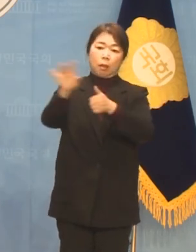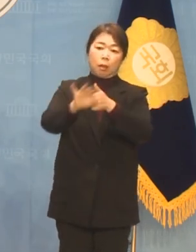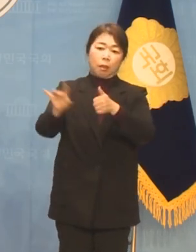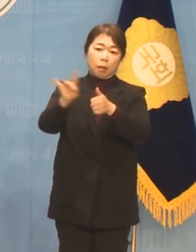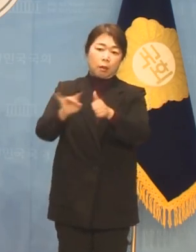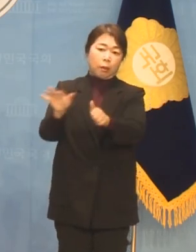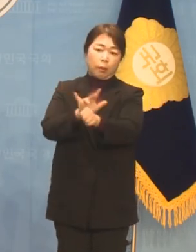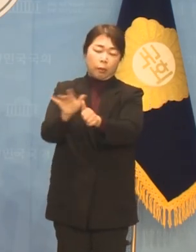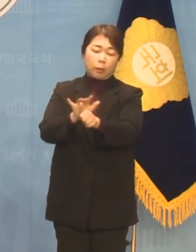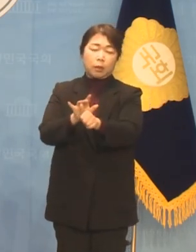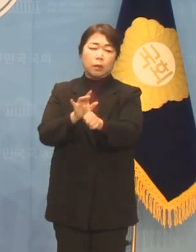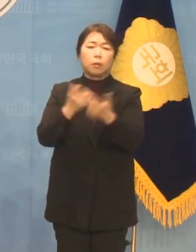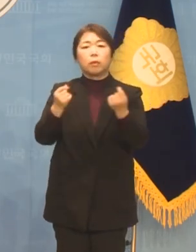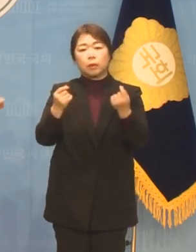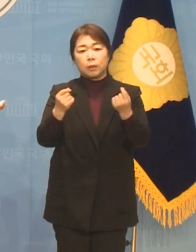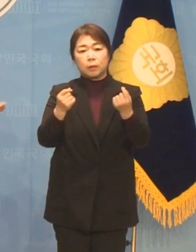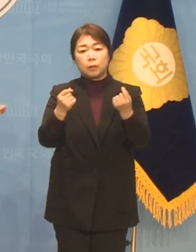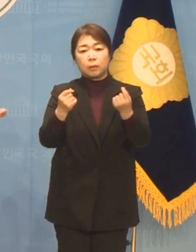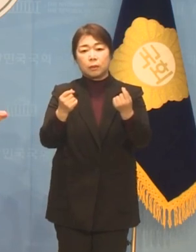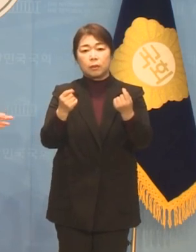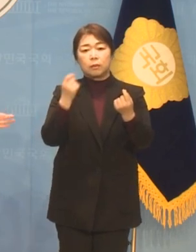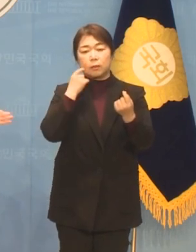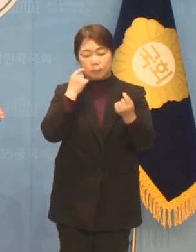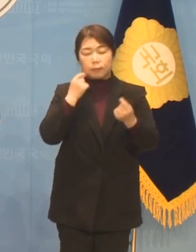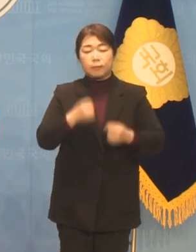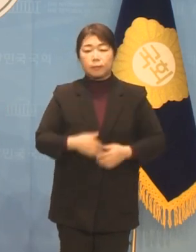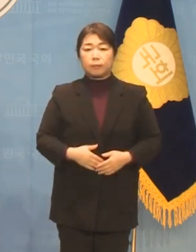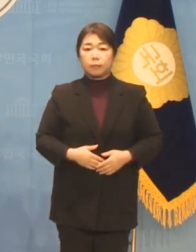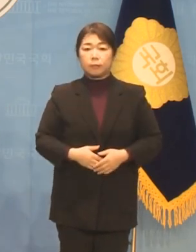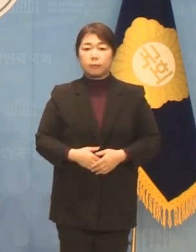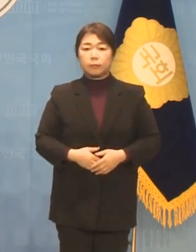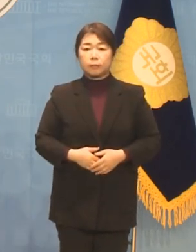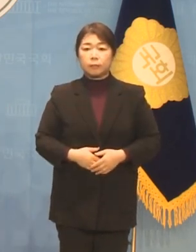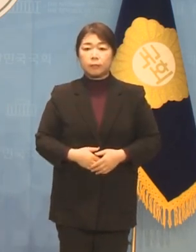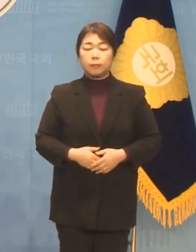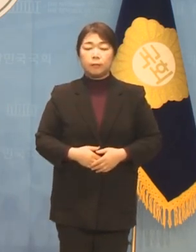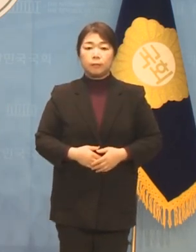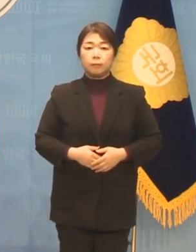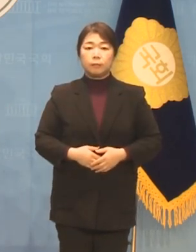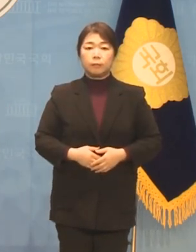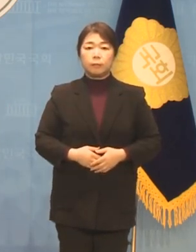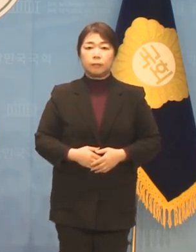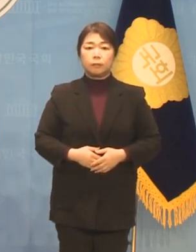현혹하고 속이는 기만이고 거짓입니다.